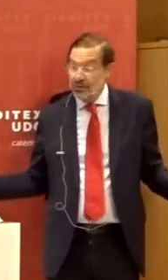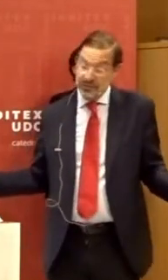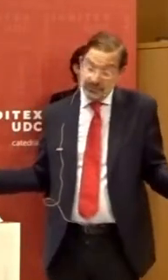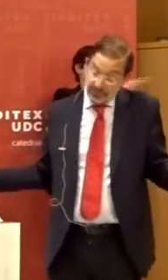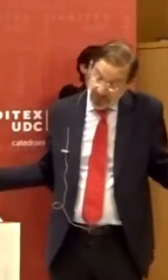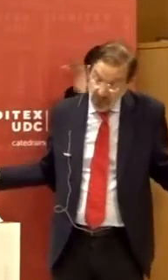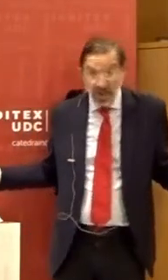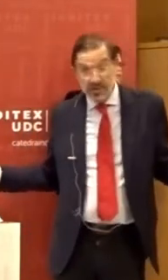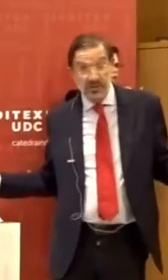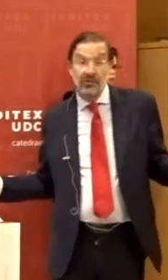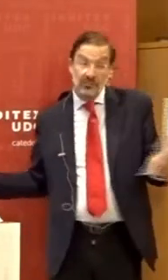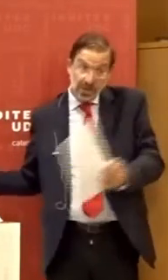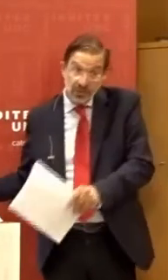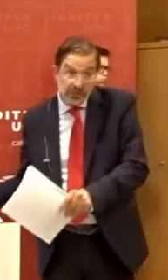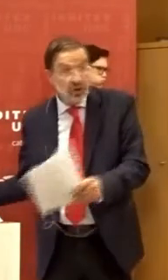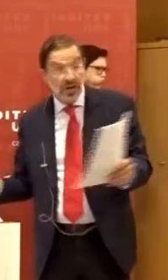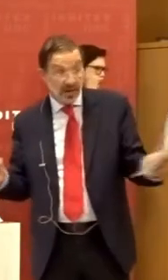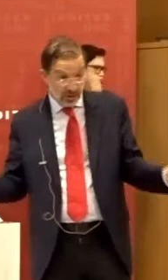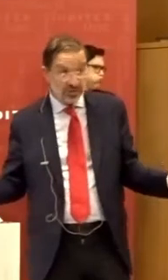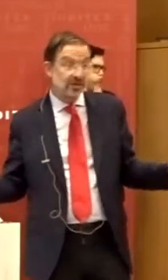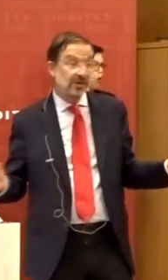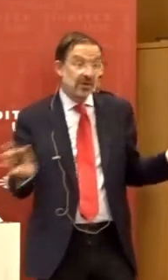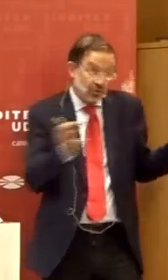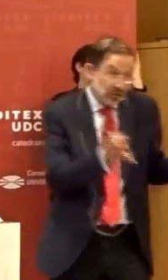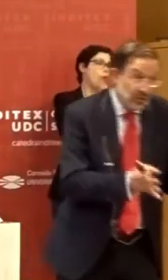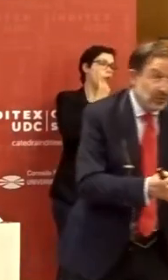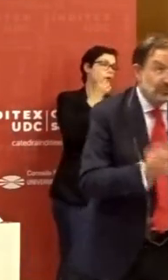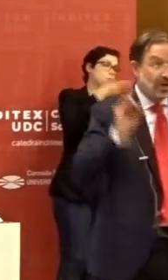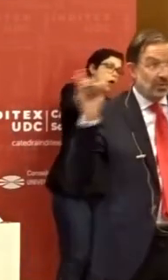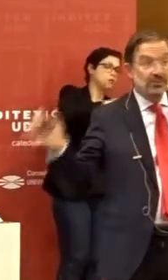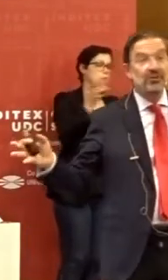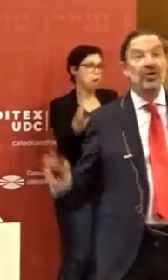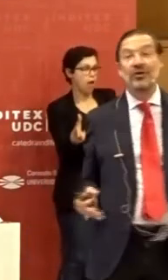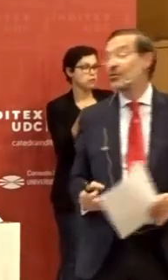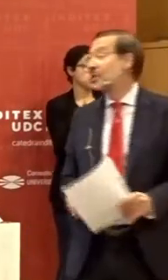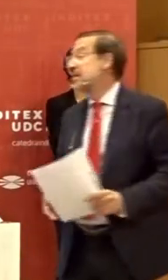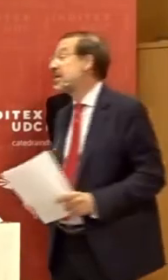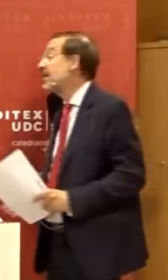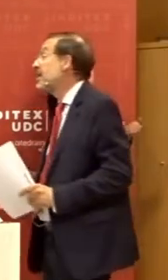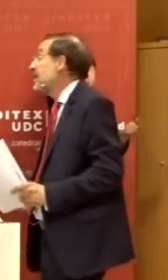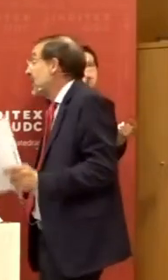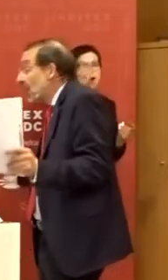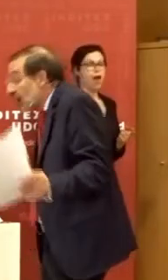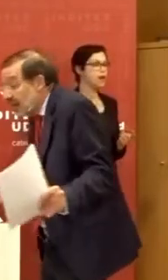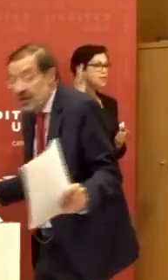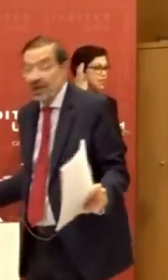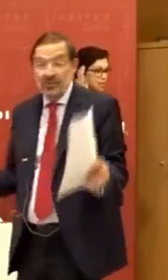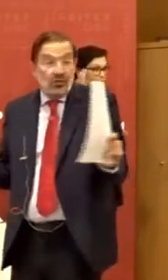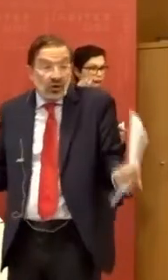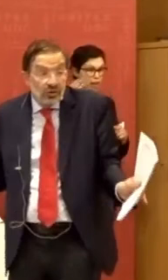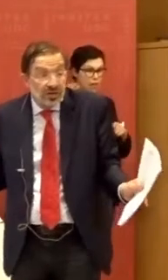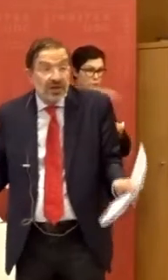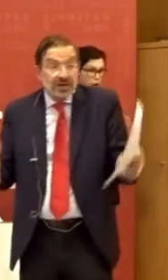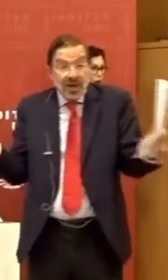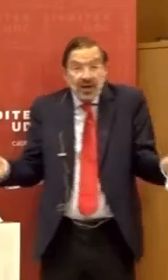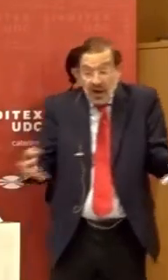gran labor, pero unas con más profesionalidad que otras, y en concreto, ahora me estoy acordando de una chica, que lo que hacía